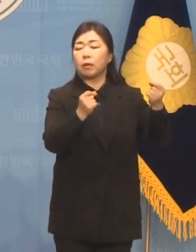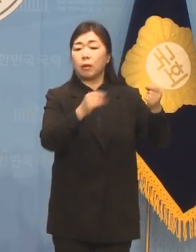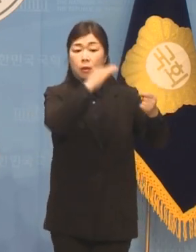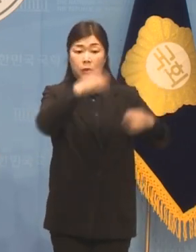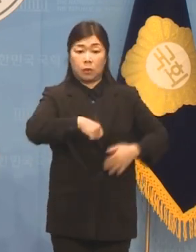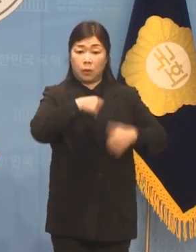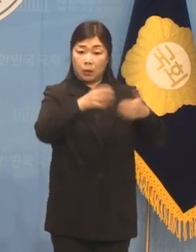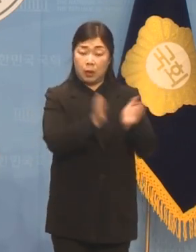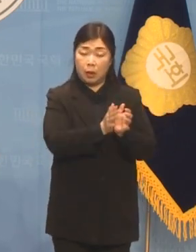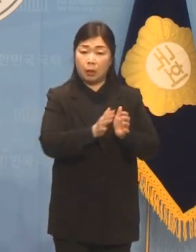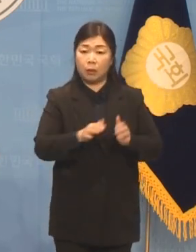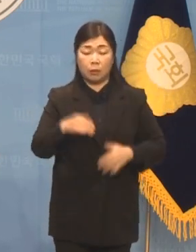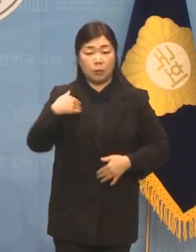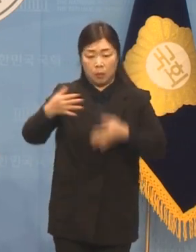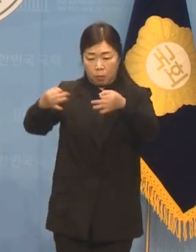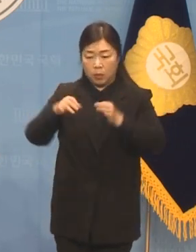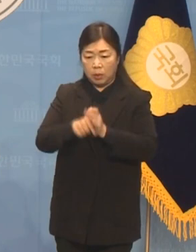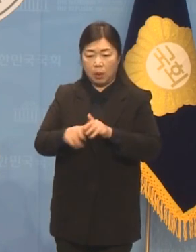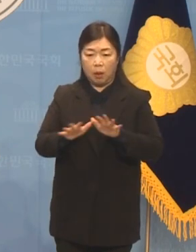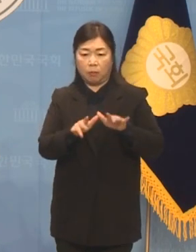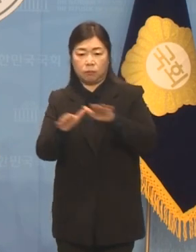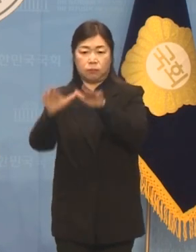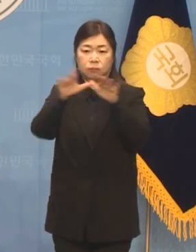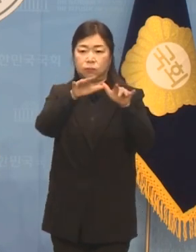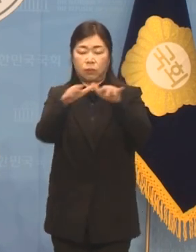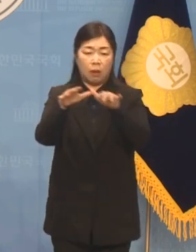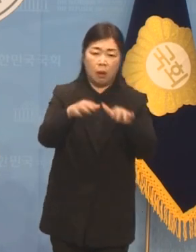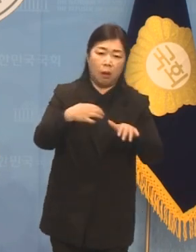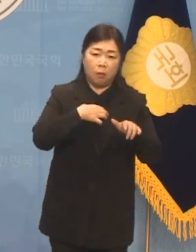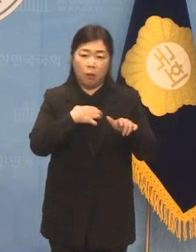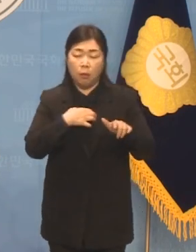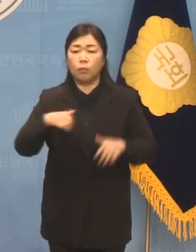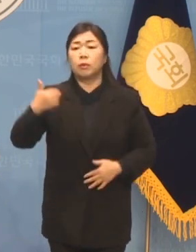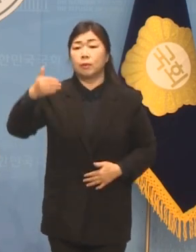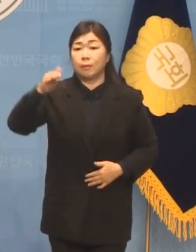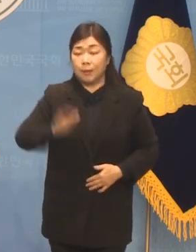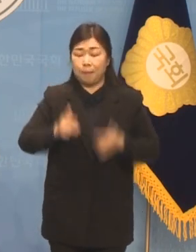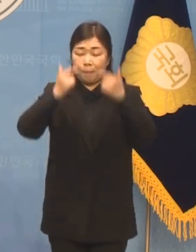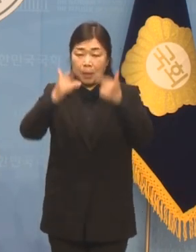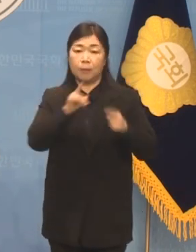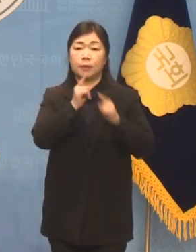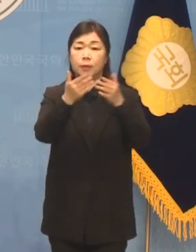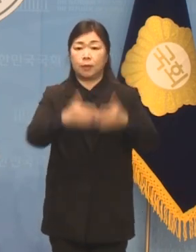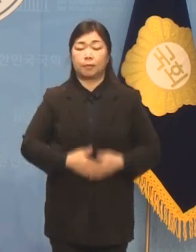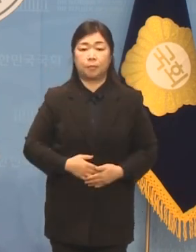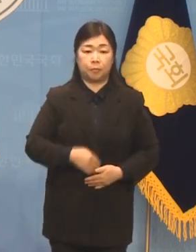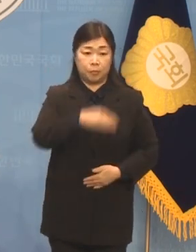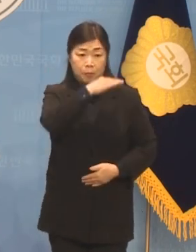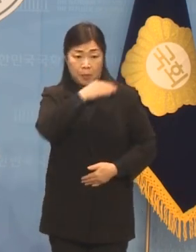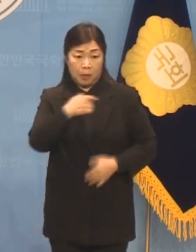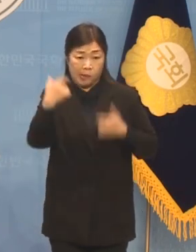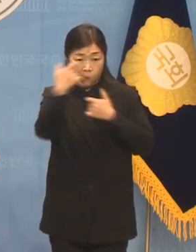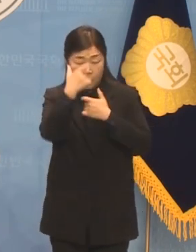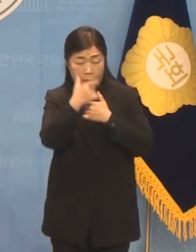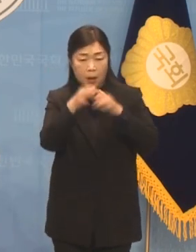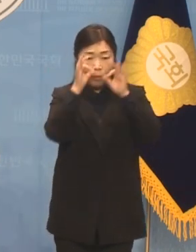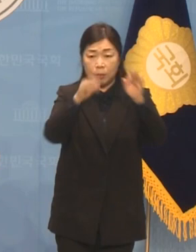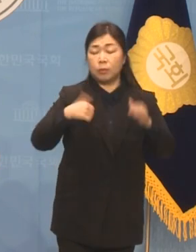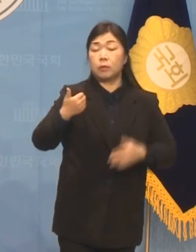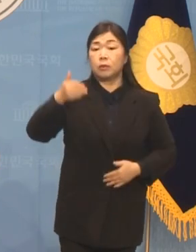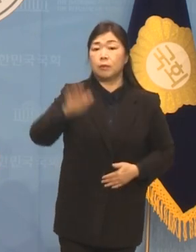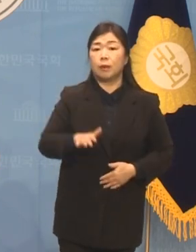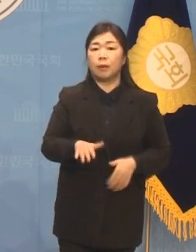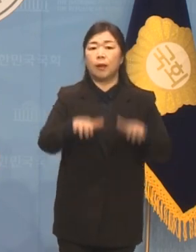삐뚤삐뚤 날고 있는 것처럼 보일지 모르겠습니다. 그러나 분명하게 말씀드립니다. 삐뚤삐뚤 보일지 모르지만 그